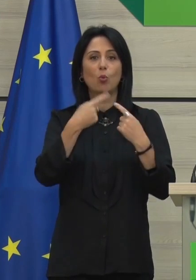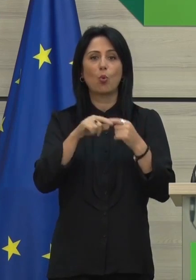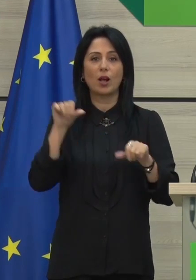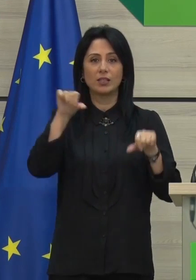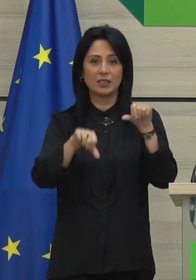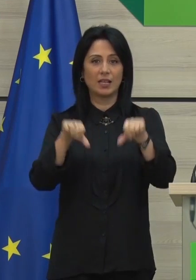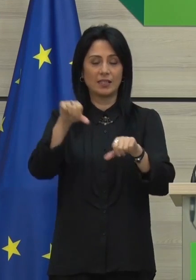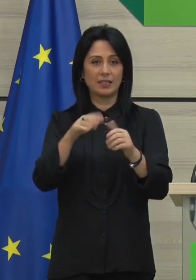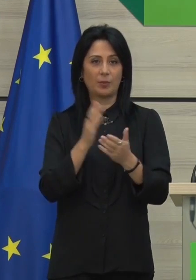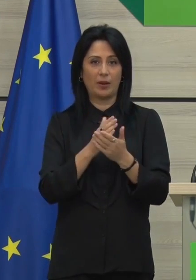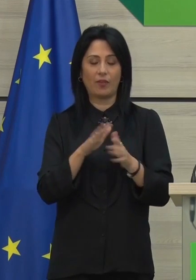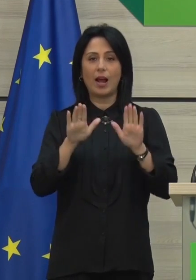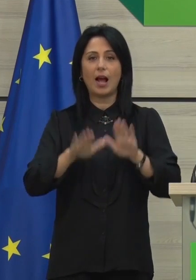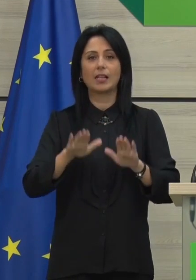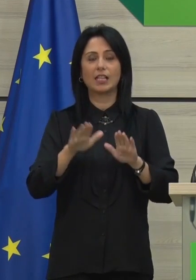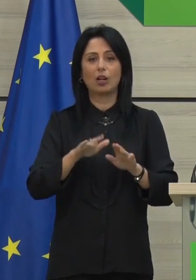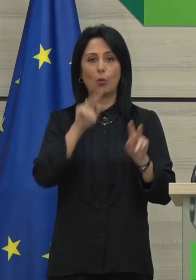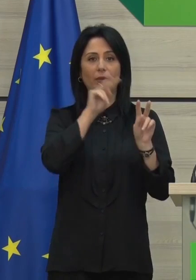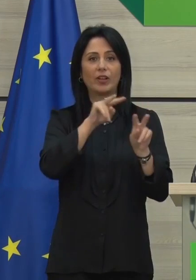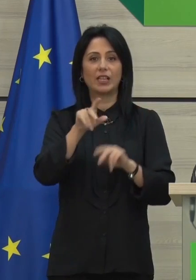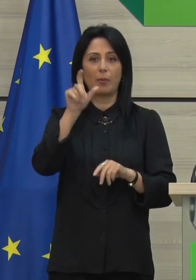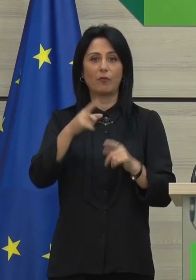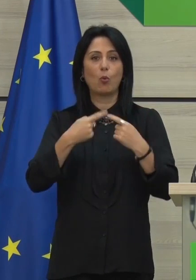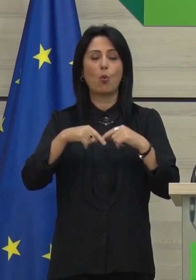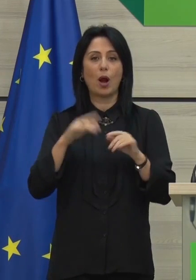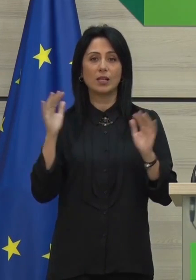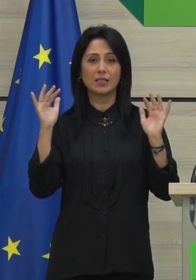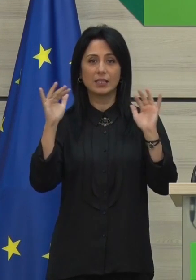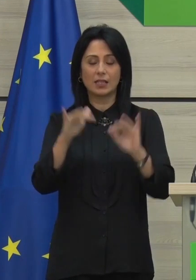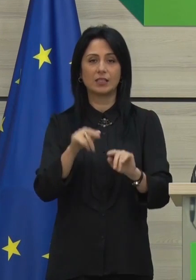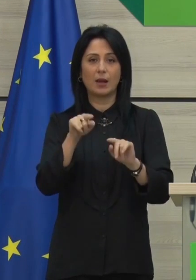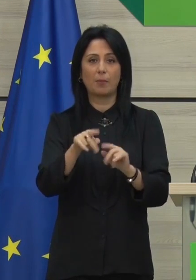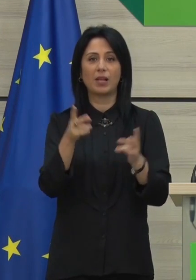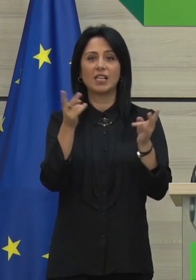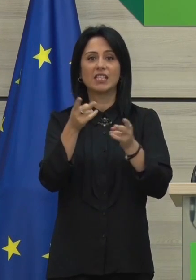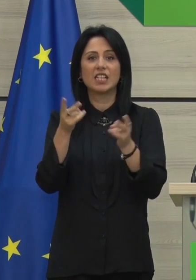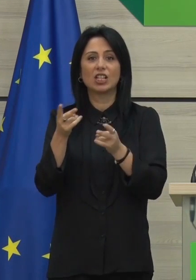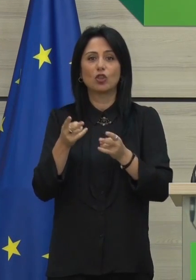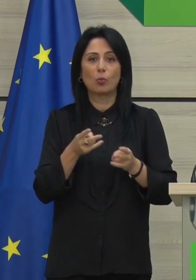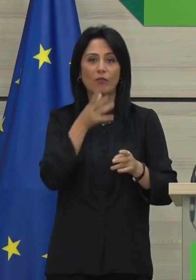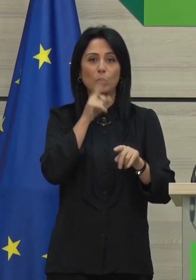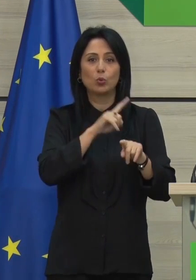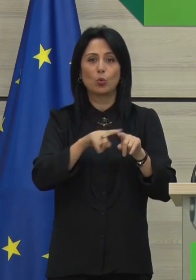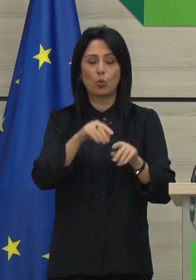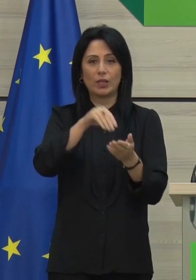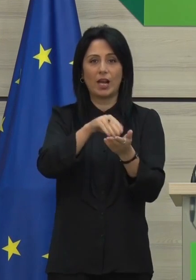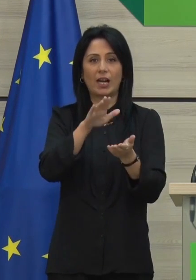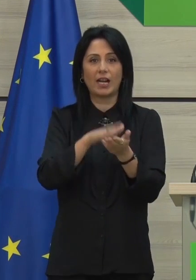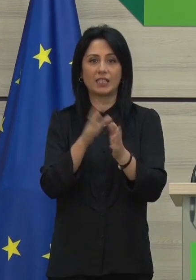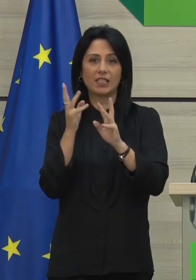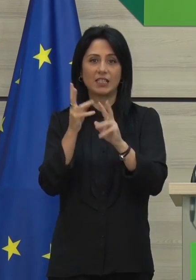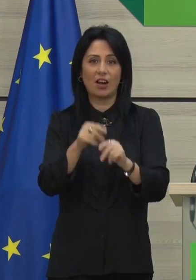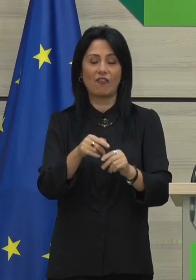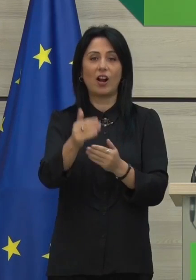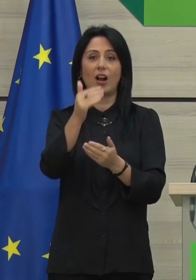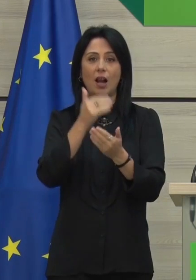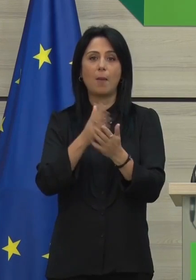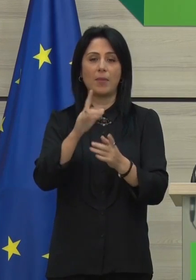ორგანიზაციების წარმომადგენლები, ადგილობრივი დამკვირვებელი ორგანიზაციები და მათ ესაჭიროებოდათ დროულად რეგისტრაციის გავლა და